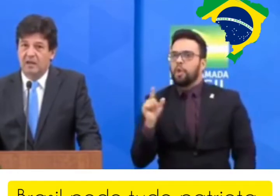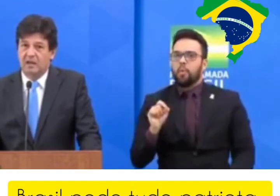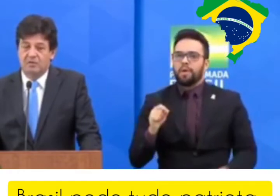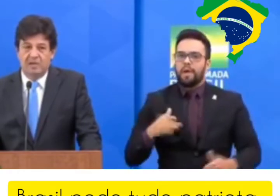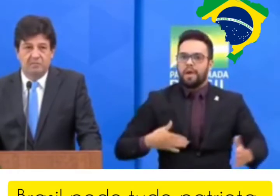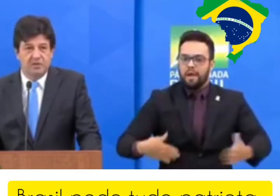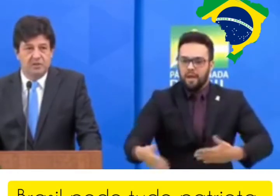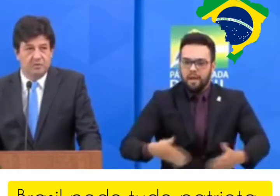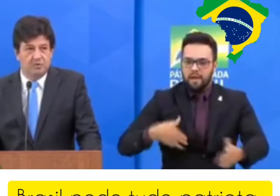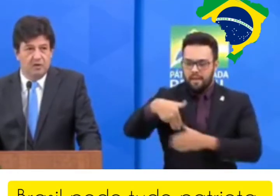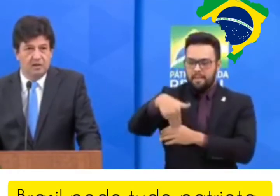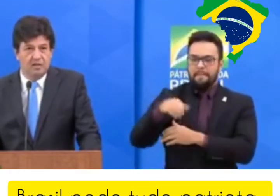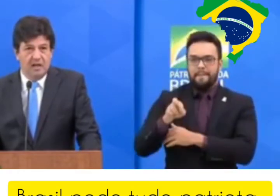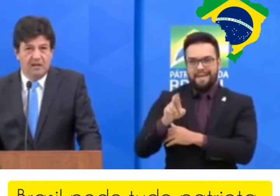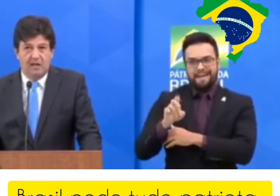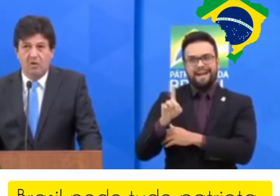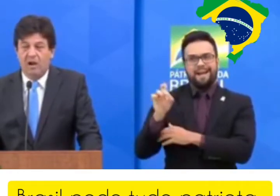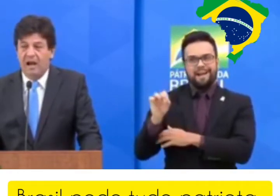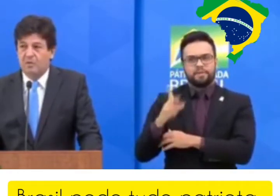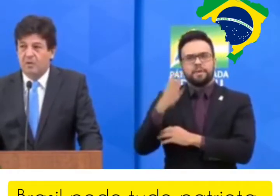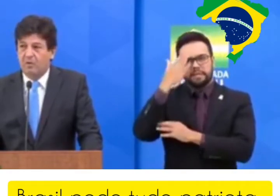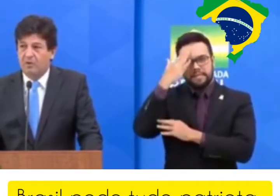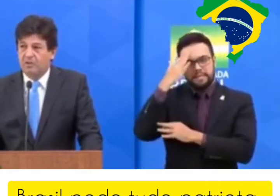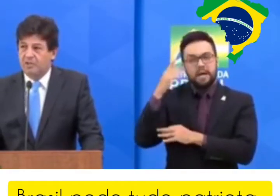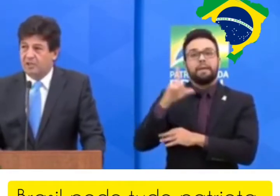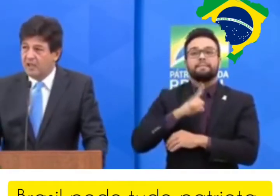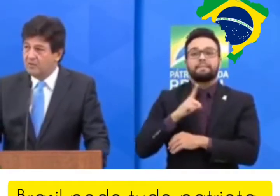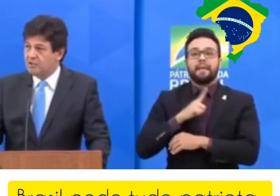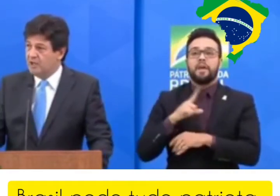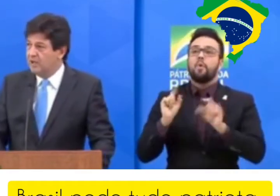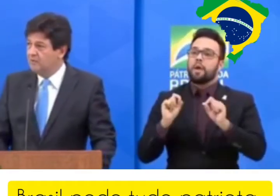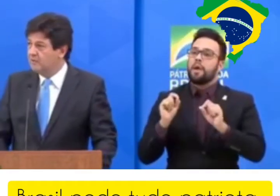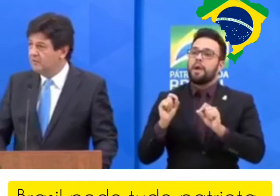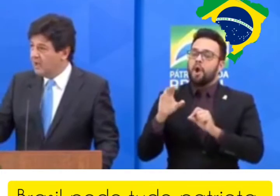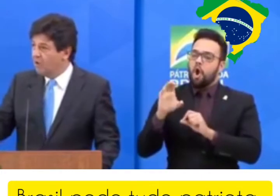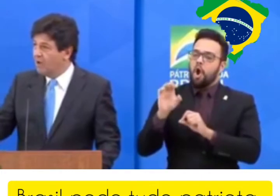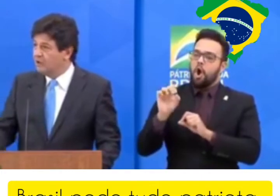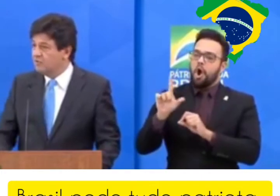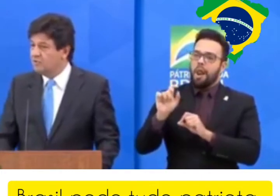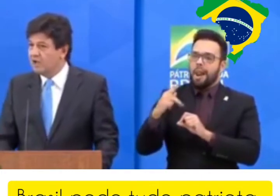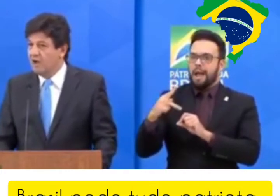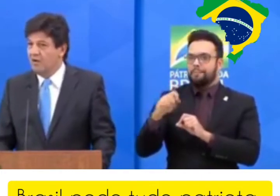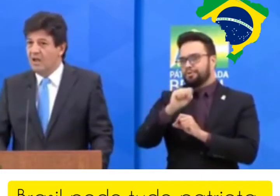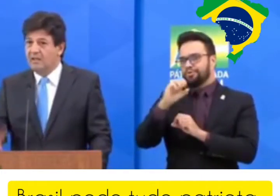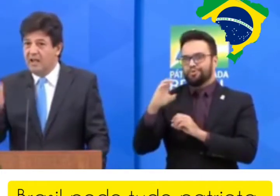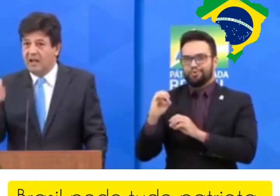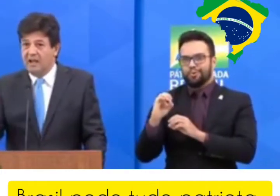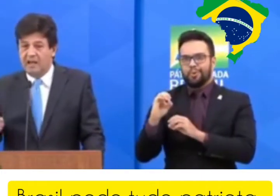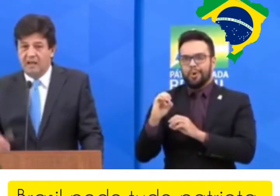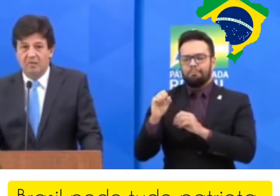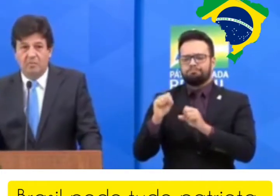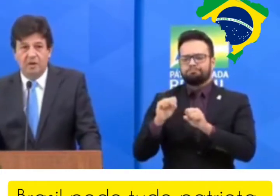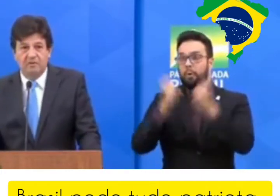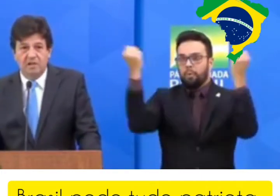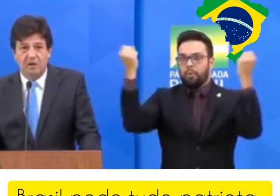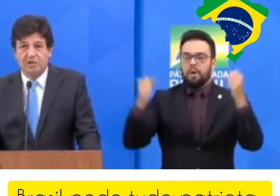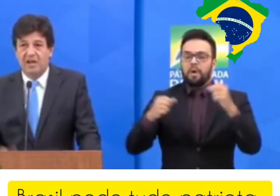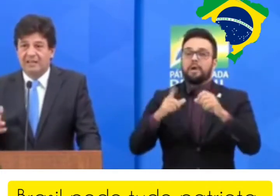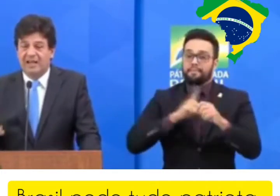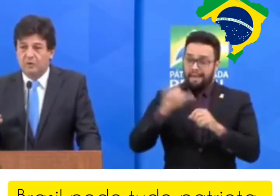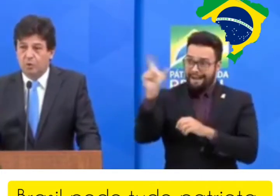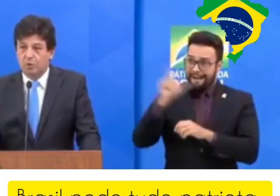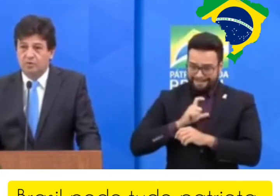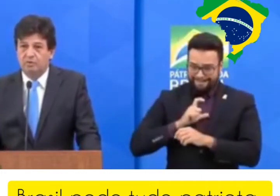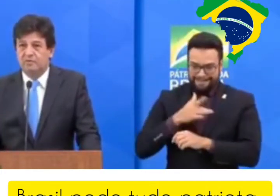mercado. Eu sempre disse para os senhores que colapso é quando a gente tem o dinheiro, tem a ordem judicial, tem a carteirinha do plano de